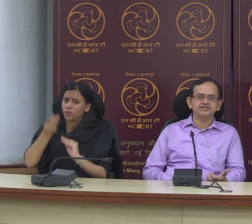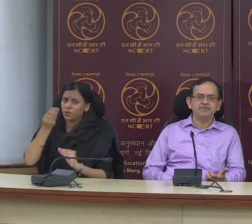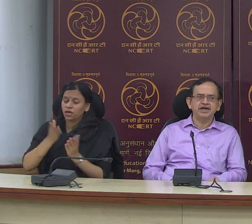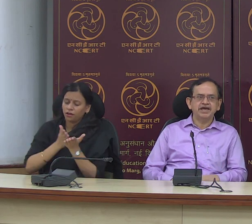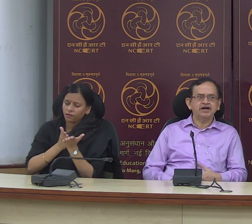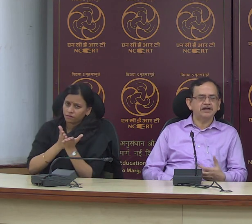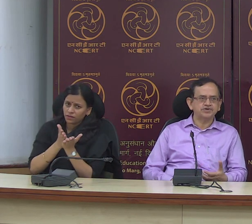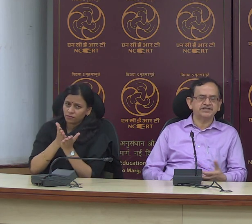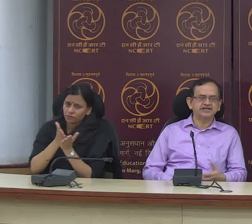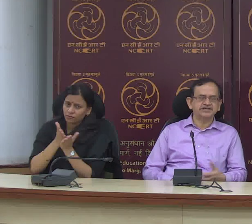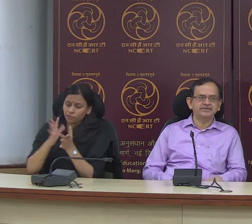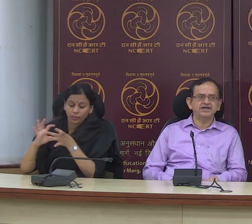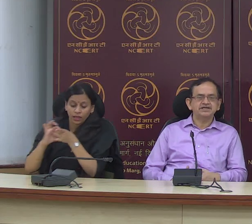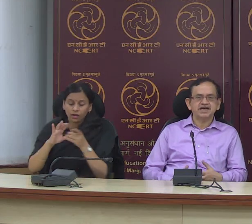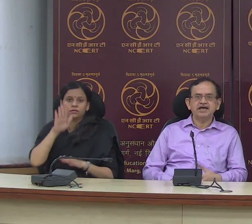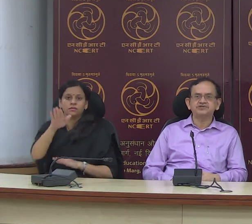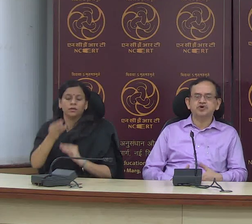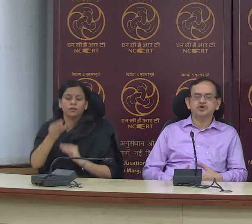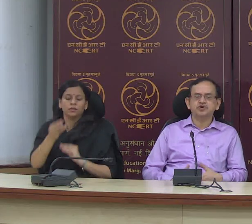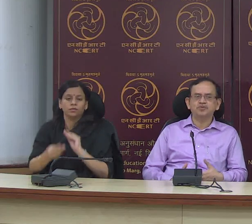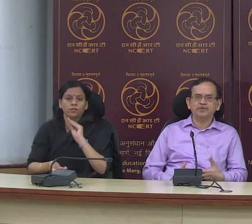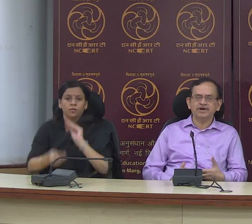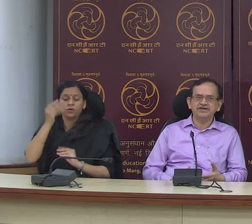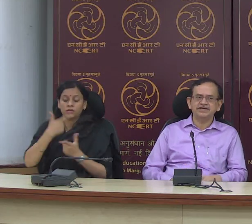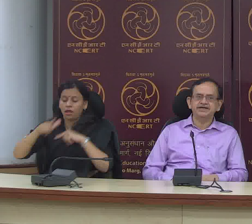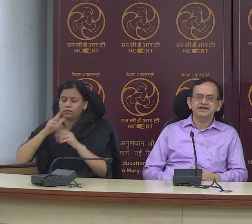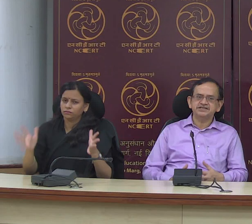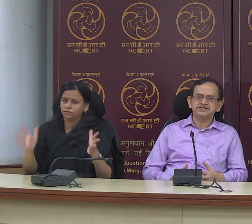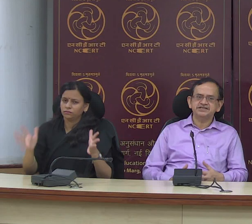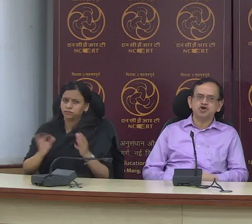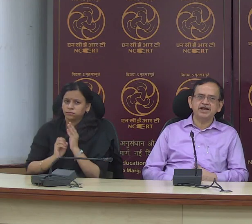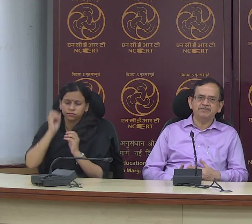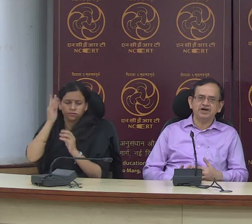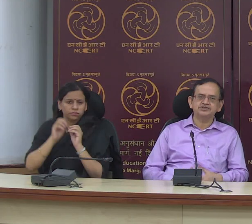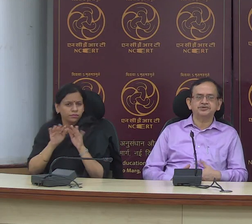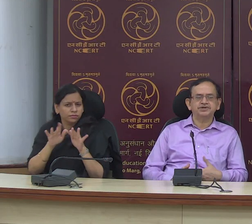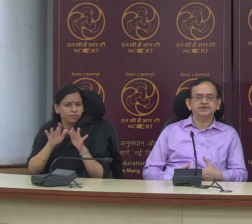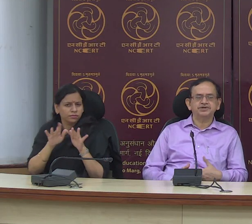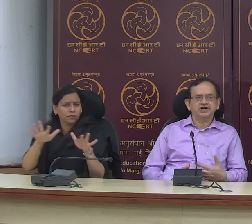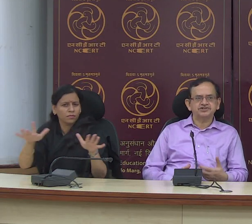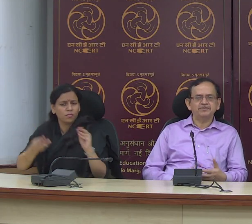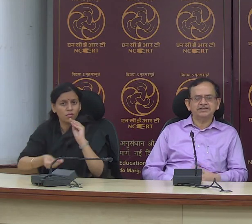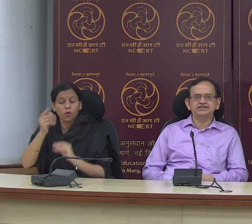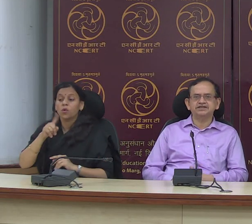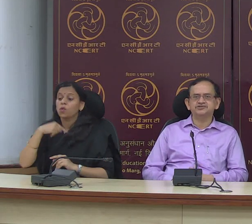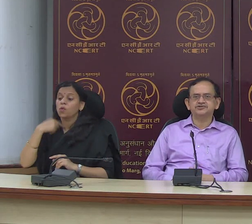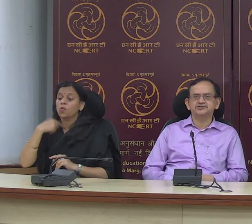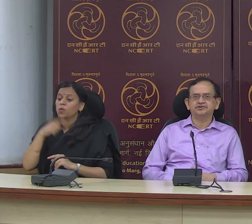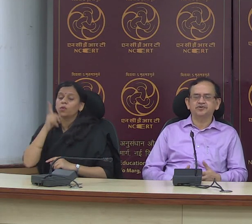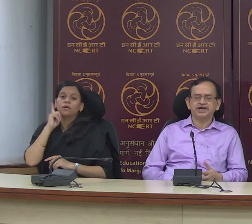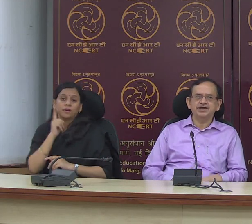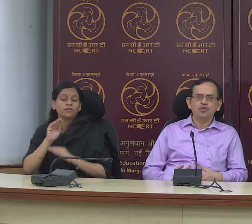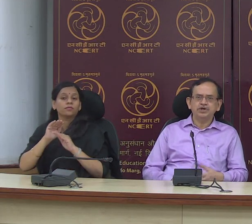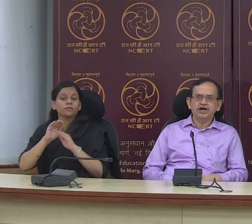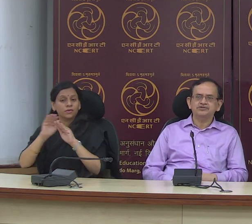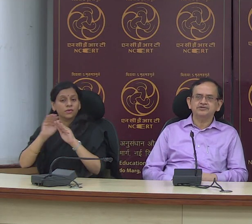दिशा में एक हमारा ठोस कदम है। साइन लैंग्वेज को हम और बढ़ावा देंगे जिससे जो हमारे जो श्रवण बाधित जो लोग